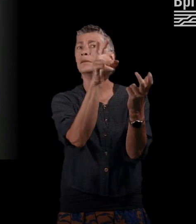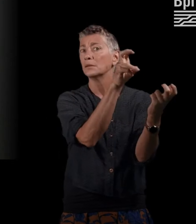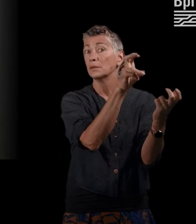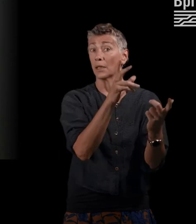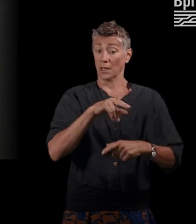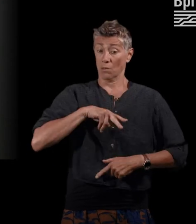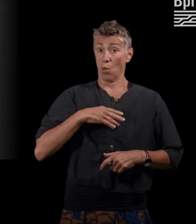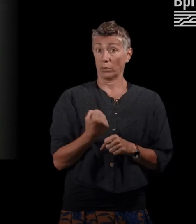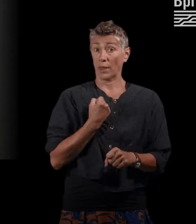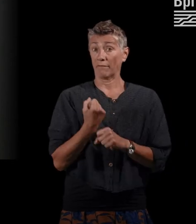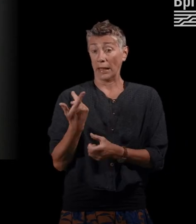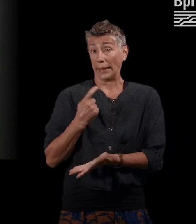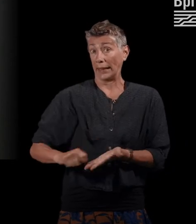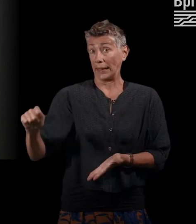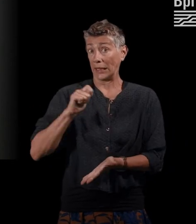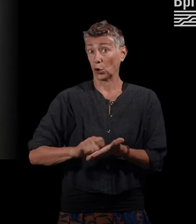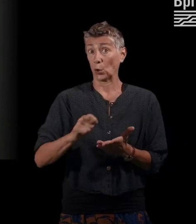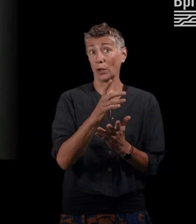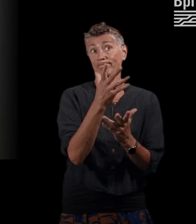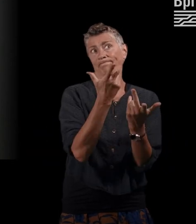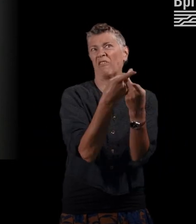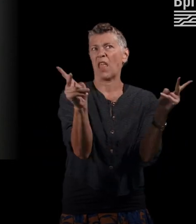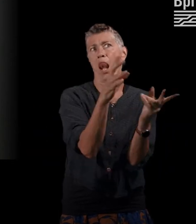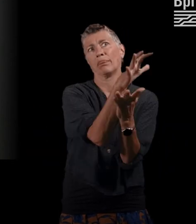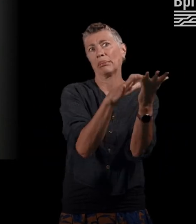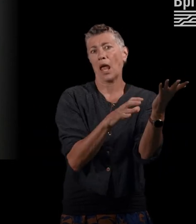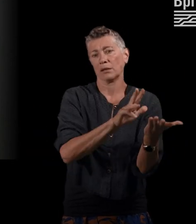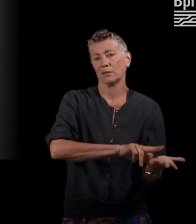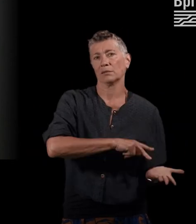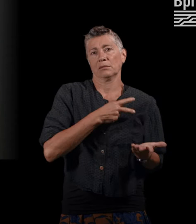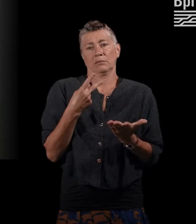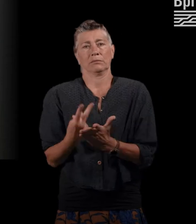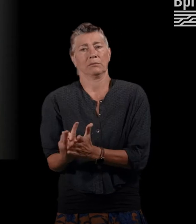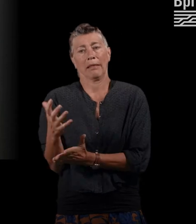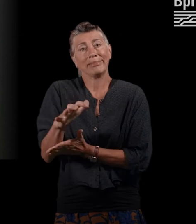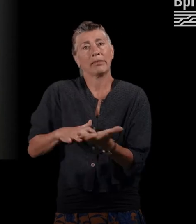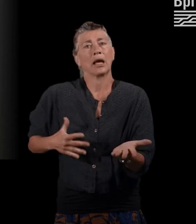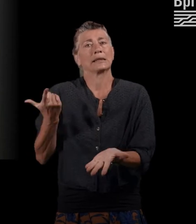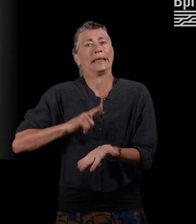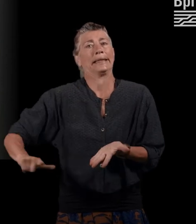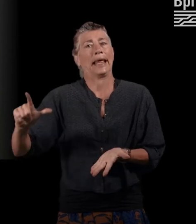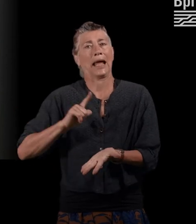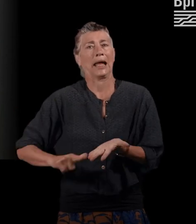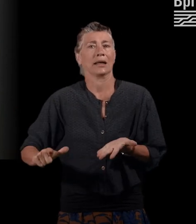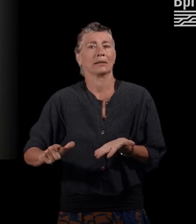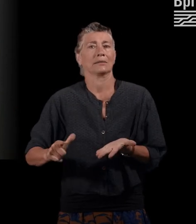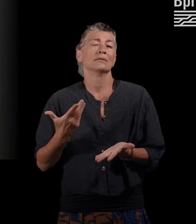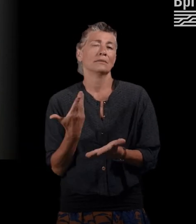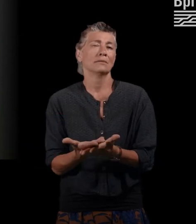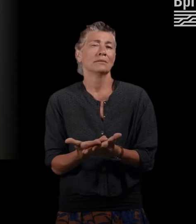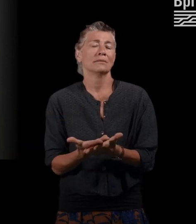de faire dans mon travail d'écriture, c'est de transformer ce texte urbain en texte littéraire.